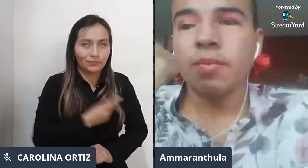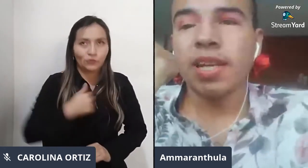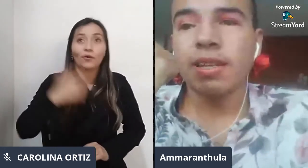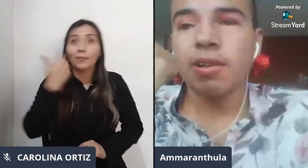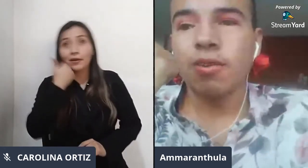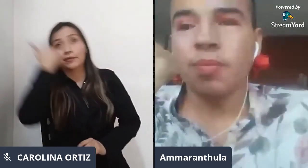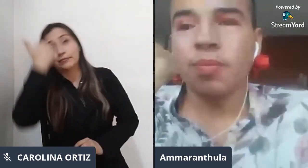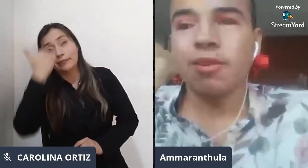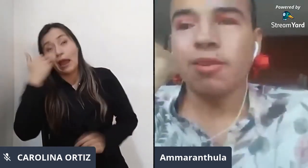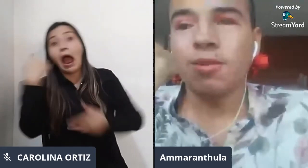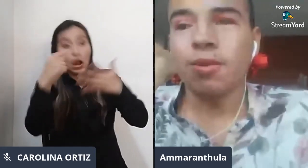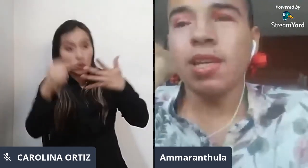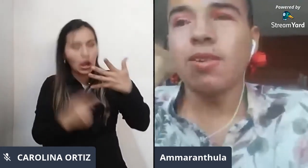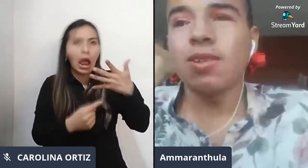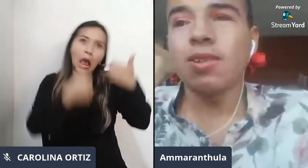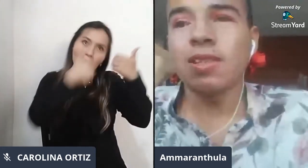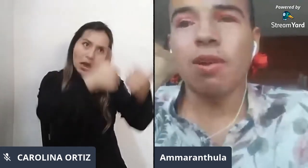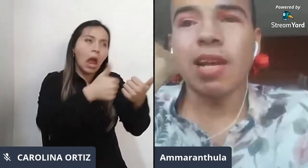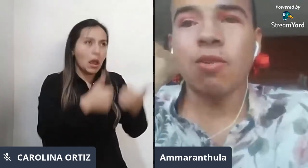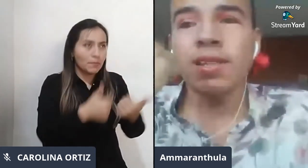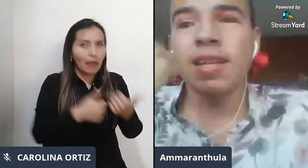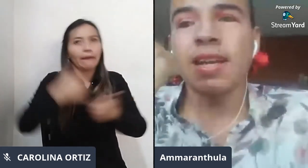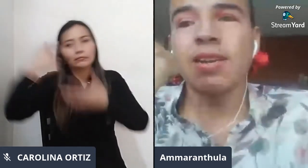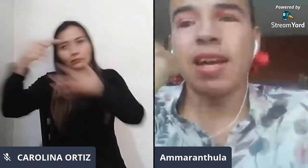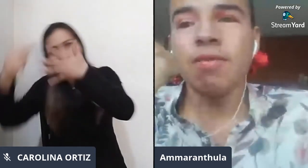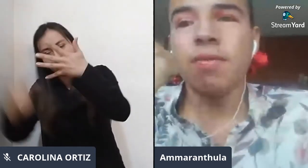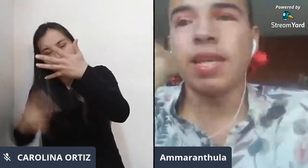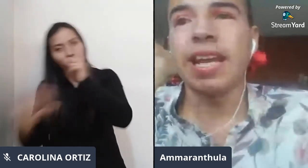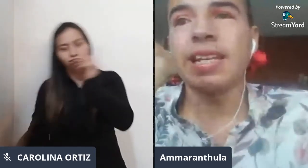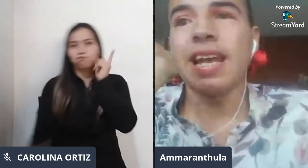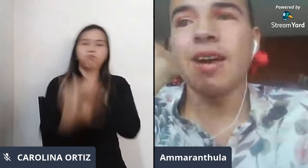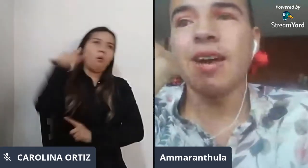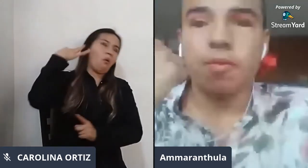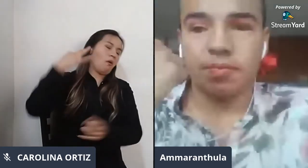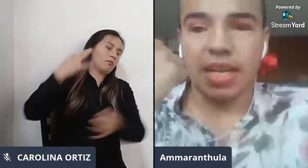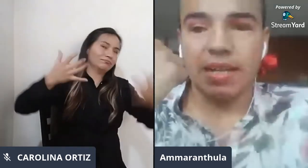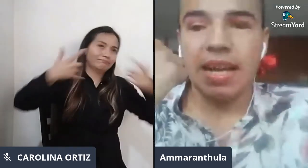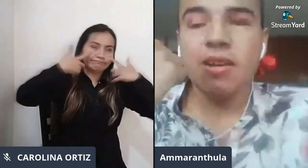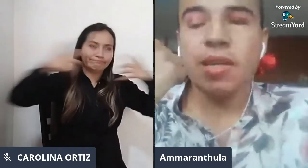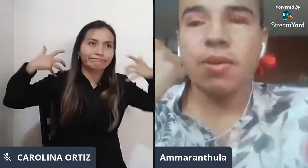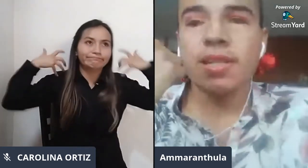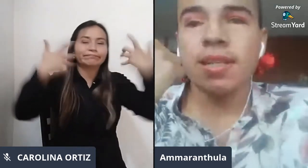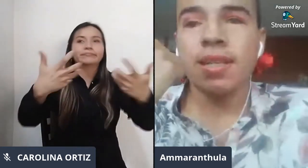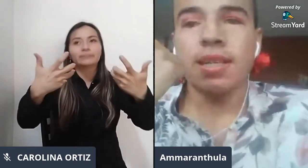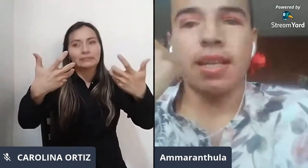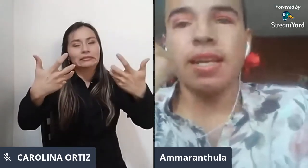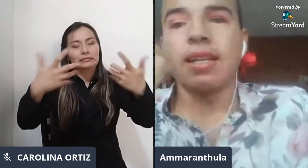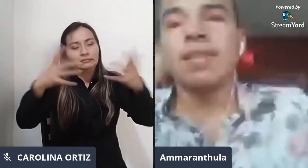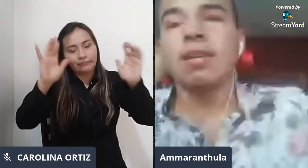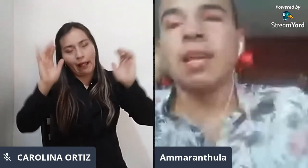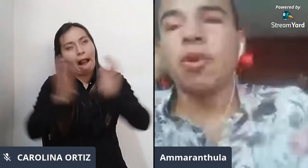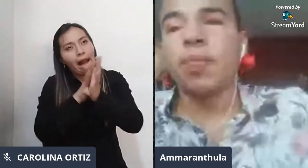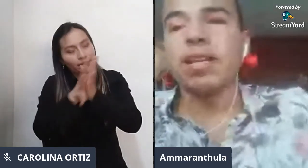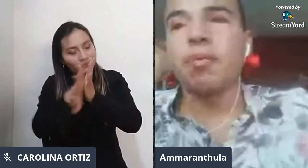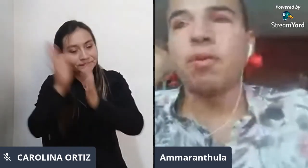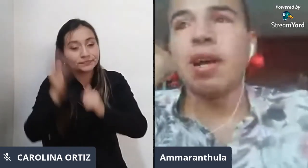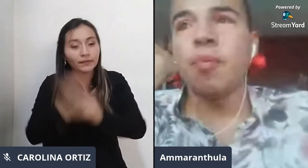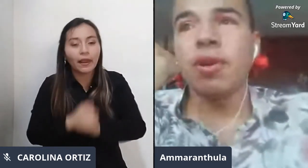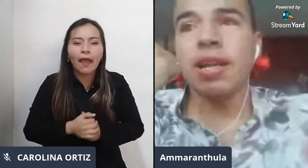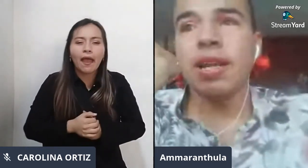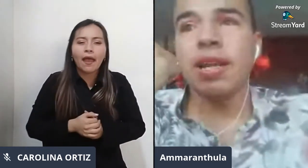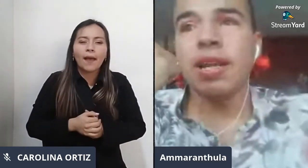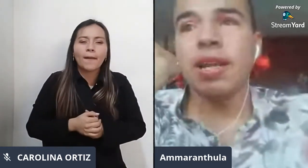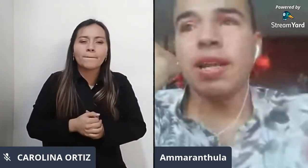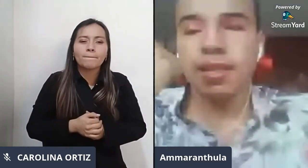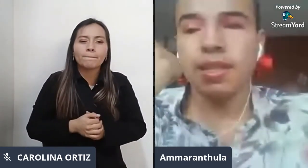mierda y luego pues me reconstruí, otras todavía cuestan, en fin, el drama. Pero a lo que voy es a que se propende, por un